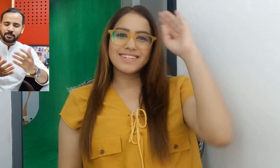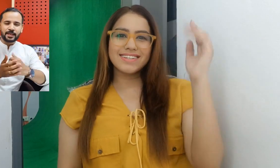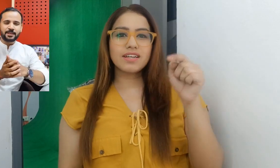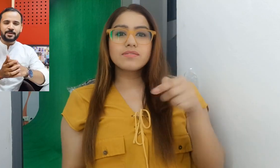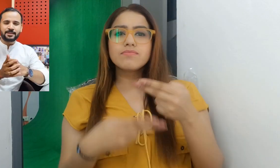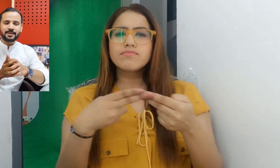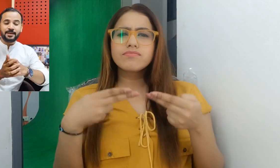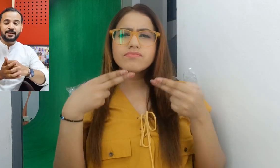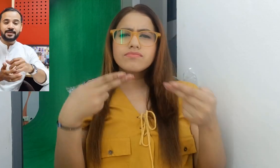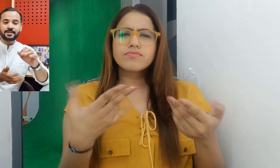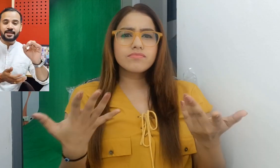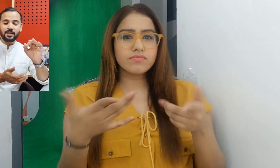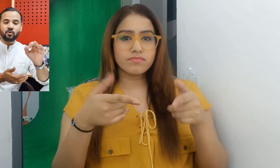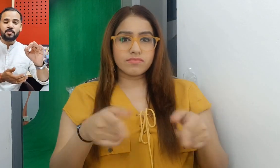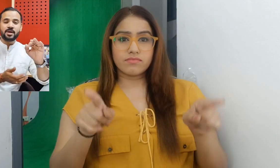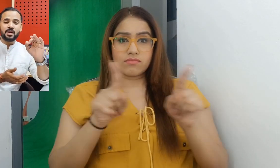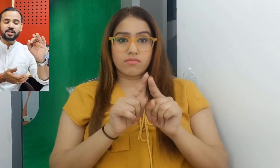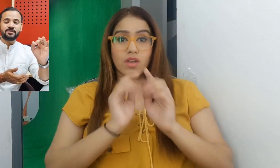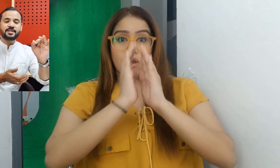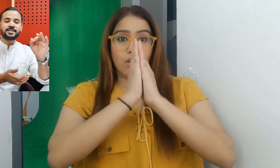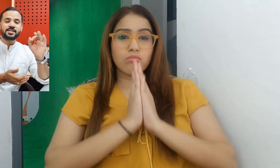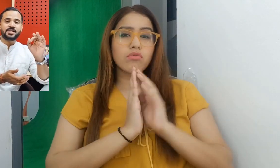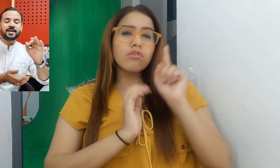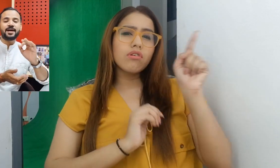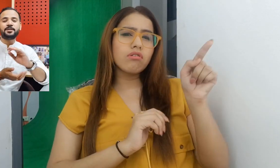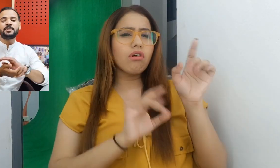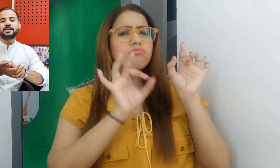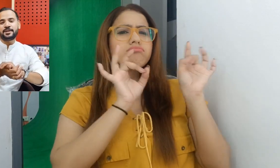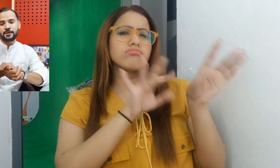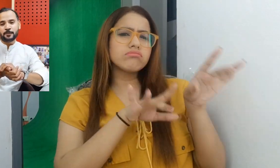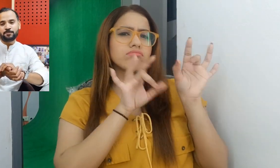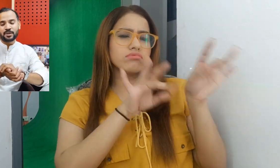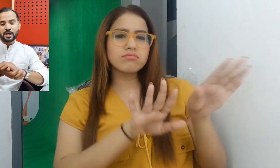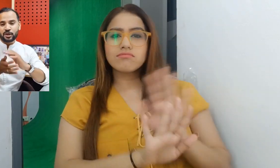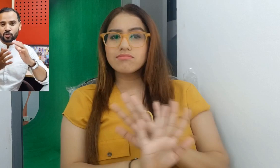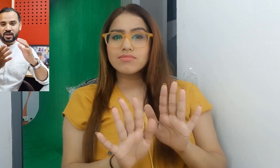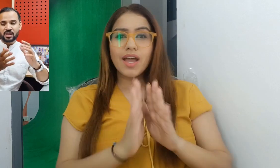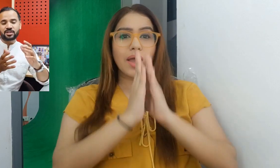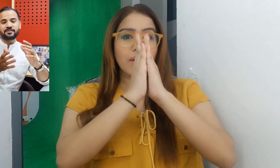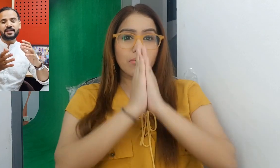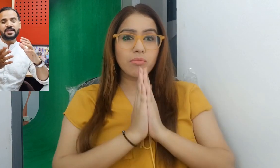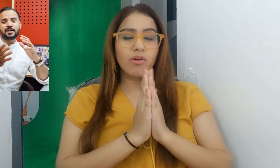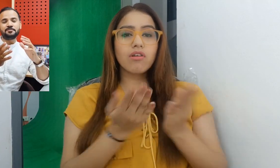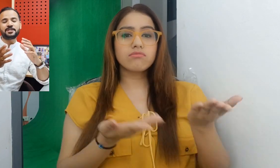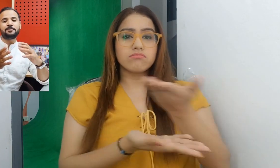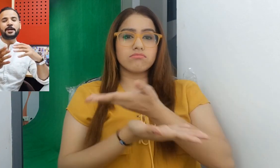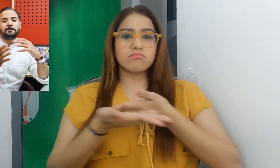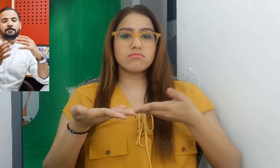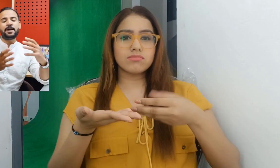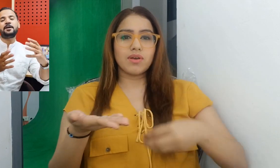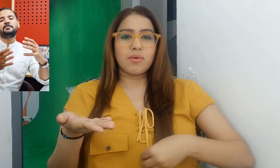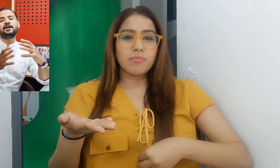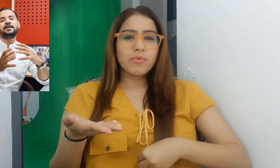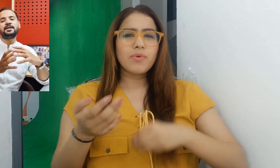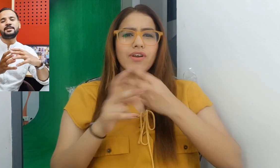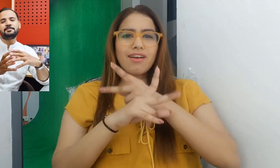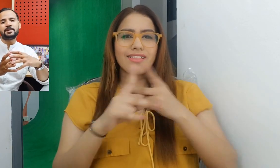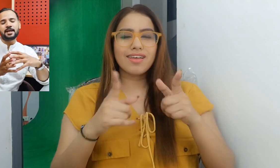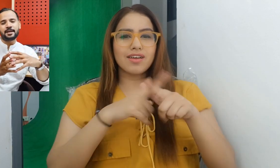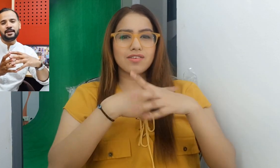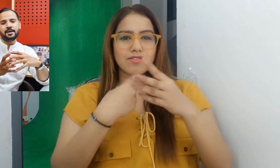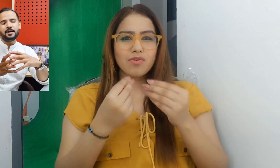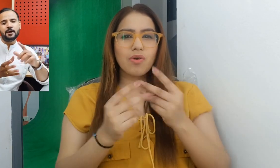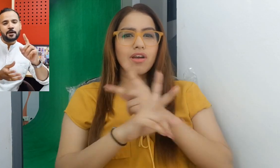किसी ने बड़े कमाल की बात कही है कि इस कलयुग में ईश्वर से शिकायत मत रखिए, क्योंकि ईश्वर ने हम सबके पेट भरने